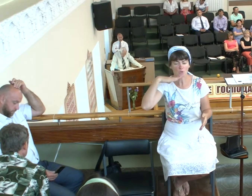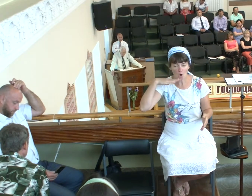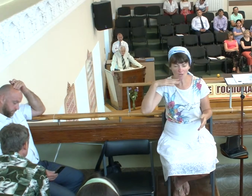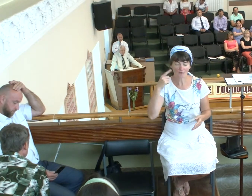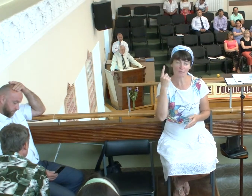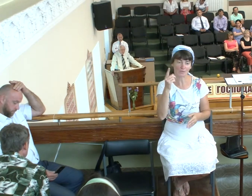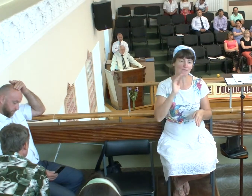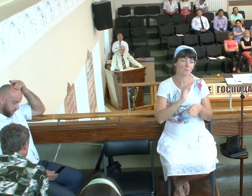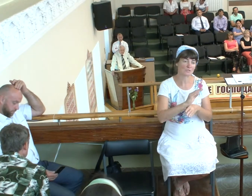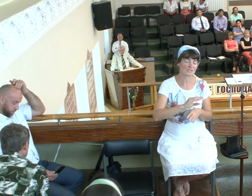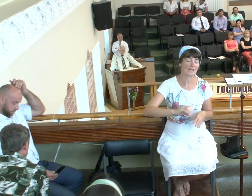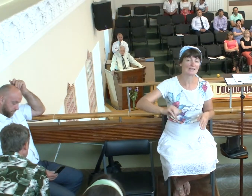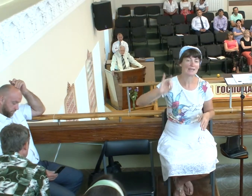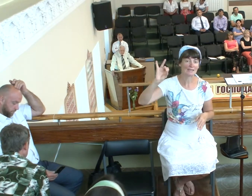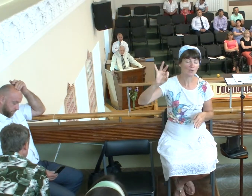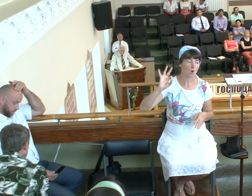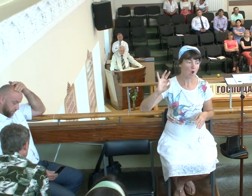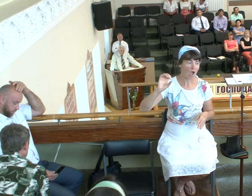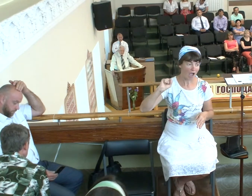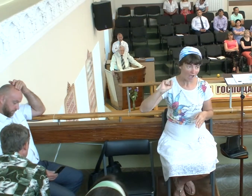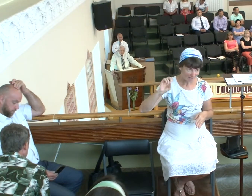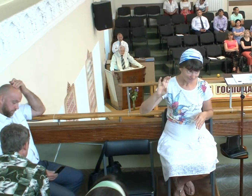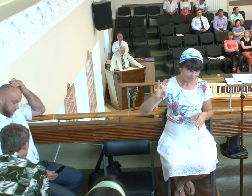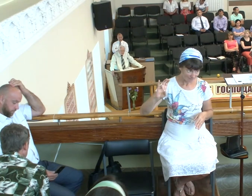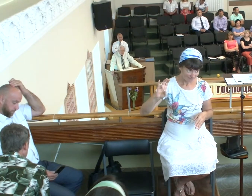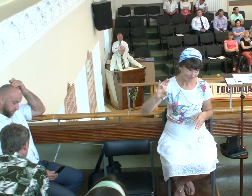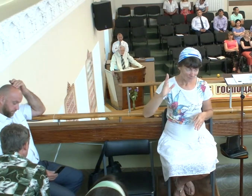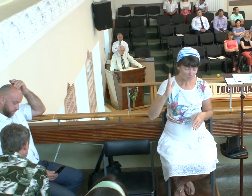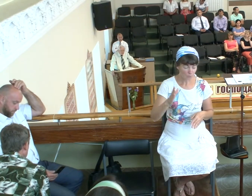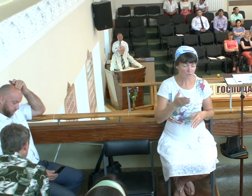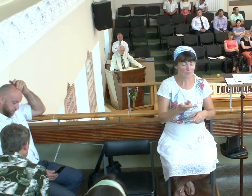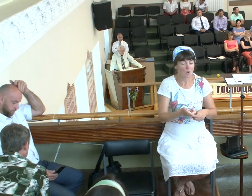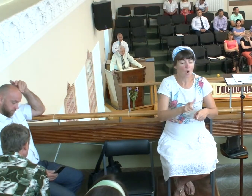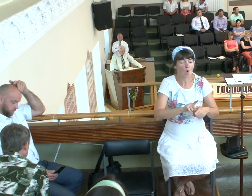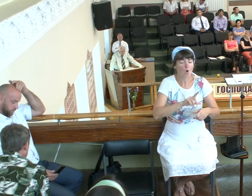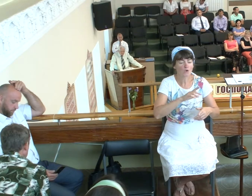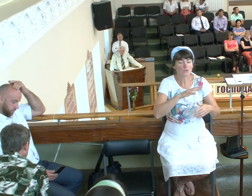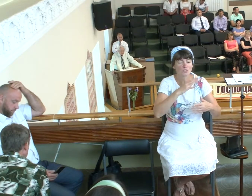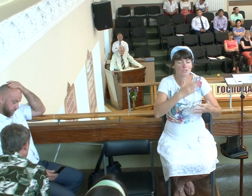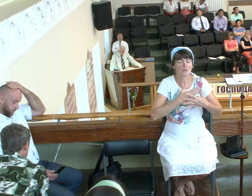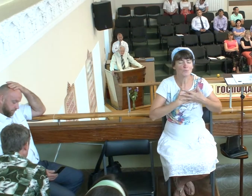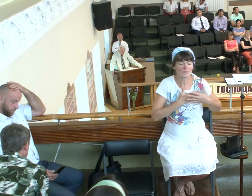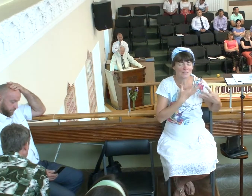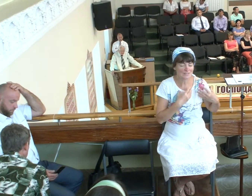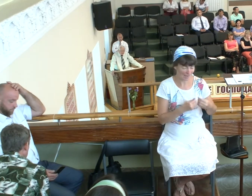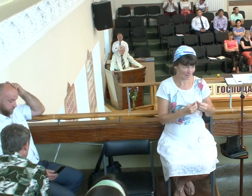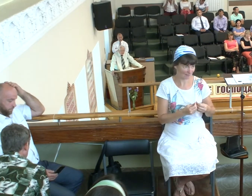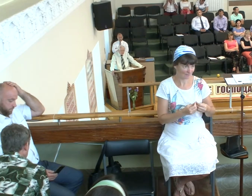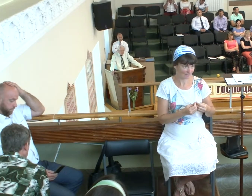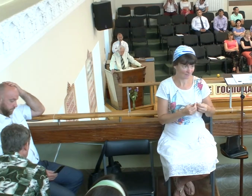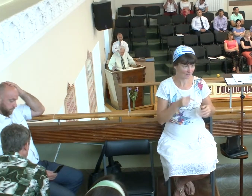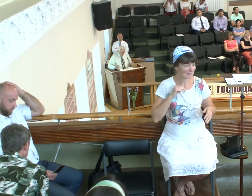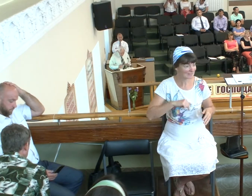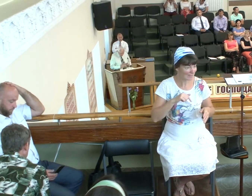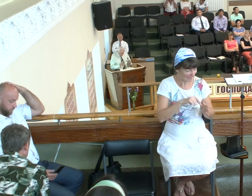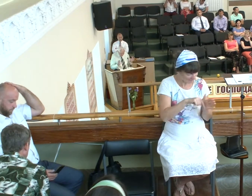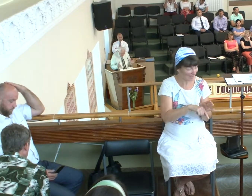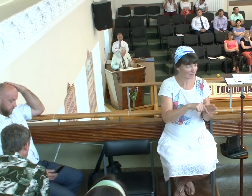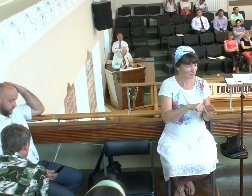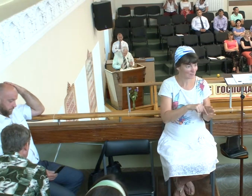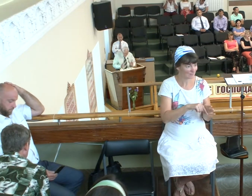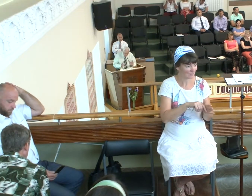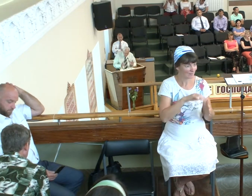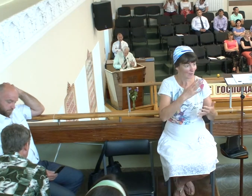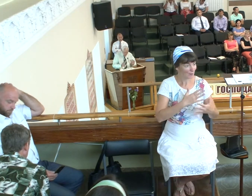первом послании. Мы будем очень любить церковь, в лице каждого члена церкви. Мы будем относиться